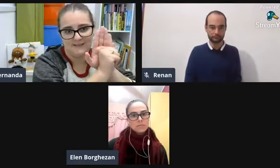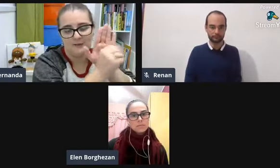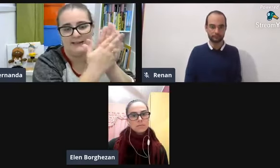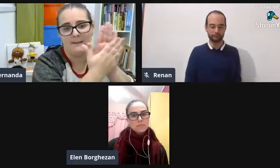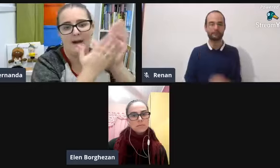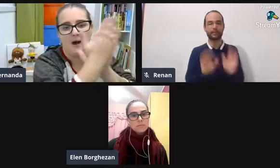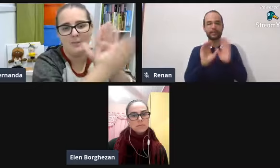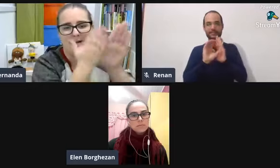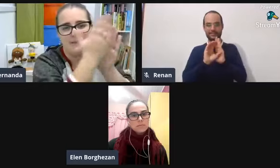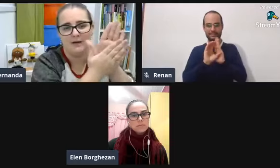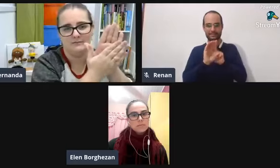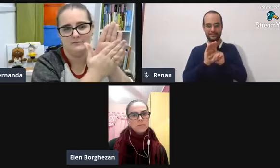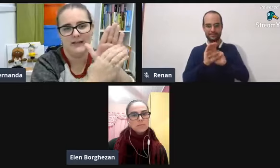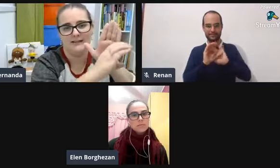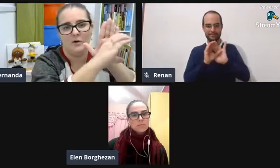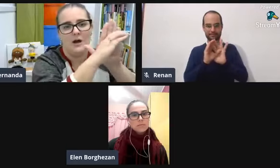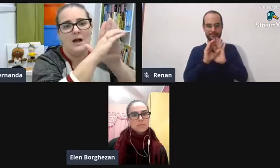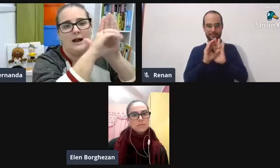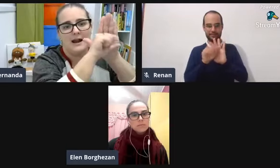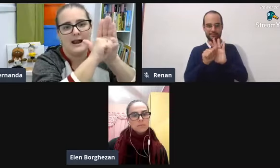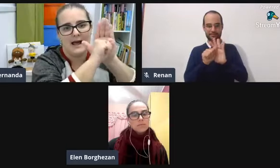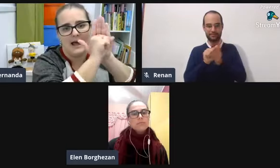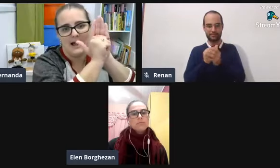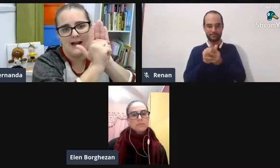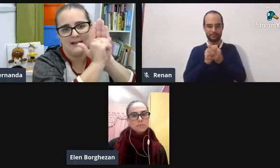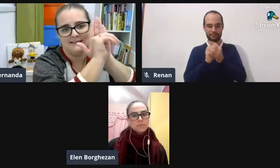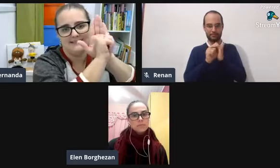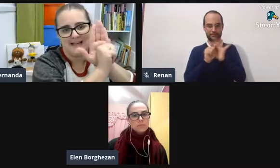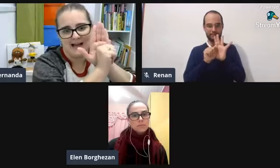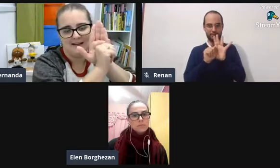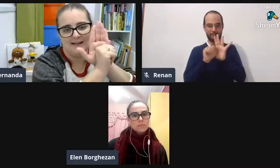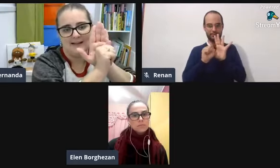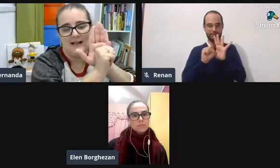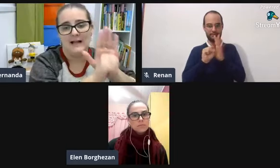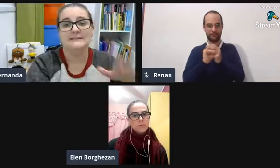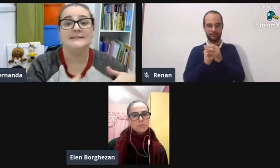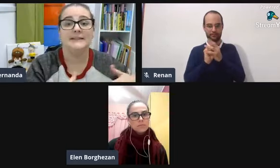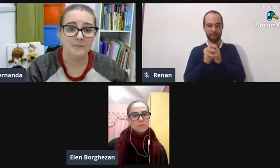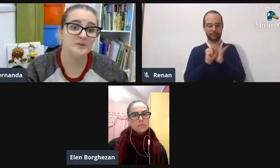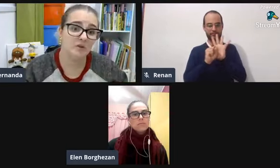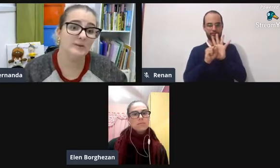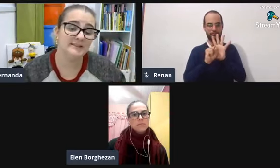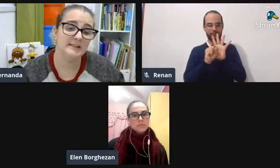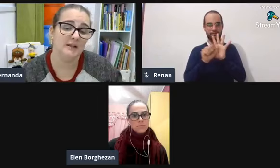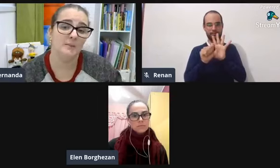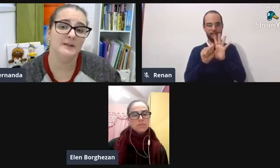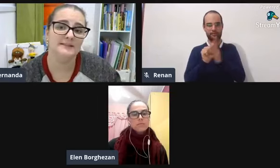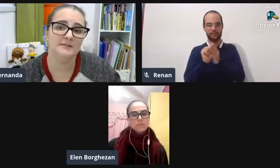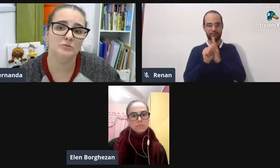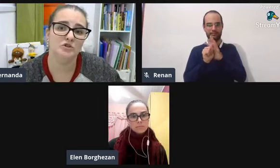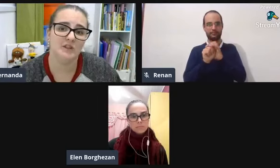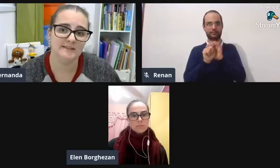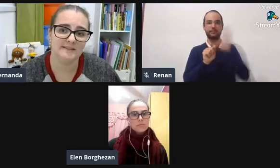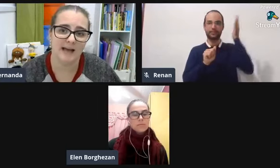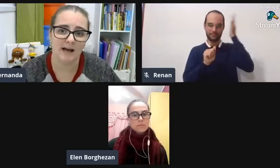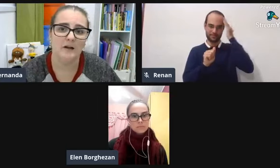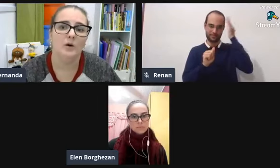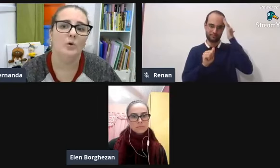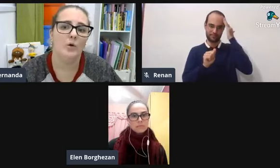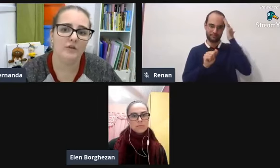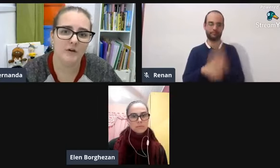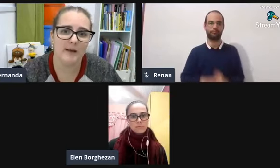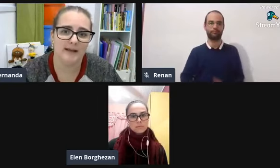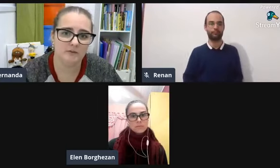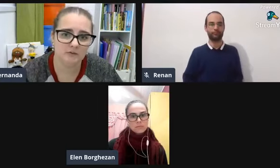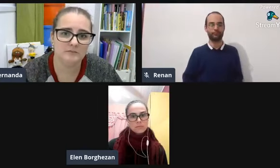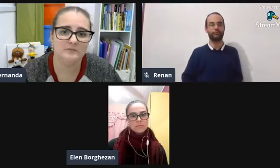casa. Então, é na palma da mão, né? Então, casa. Tem pessoas, sim, que precisam utilizar